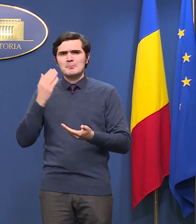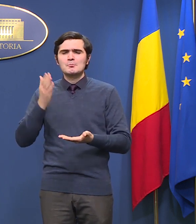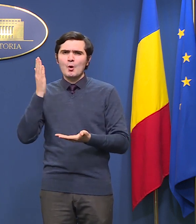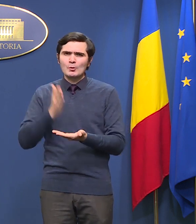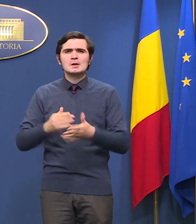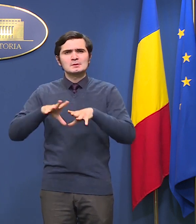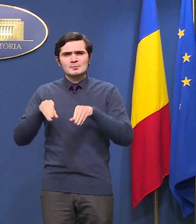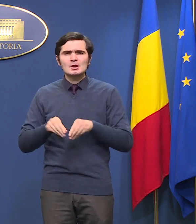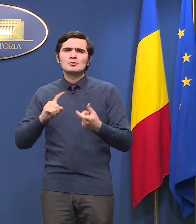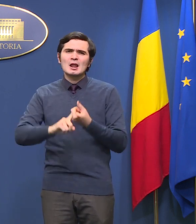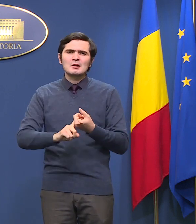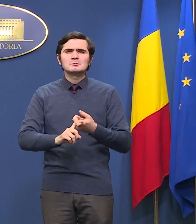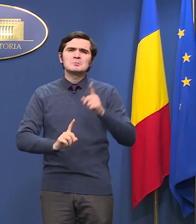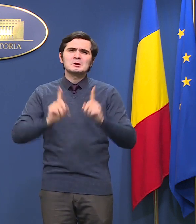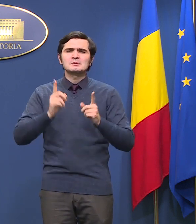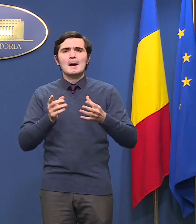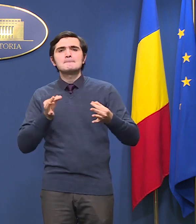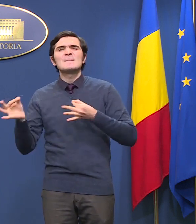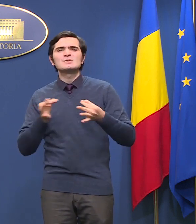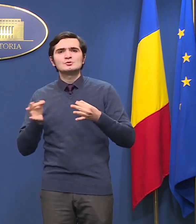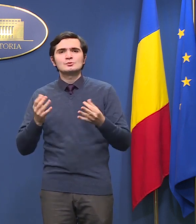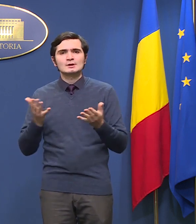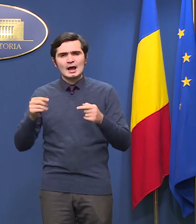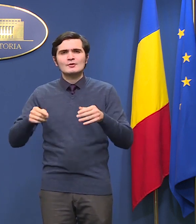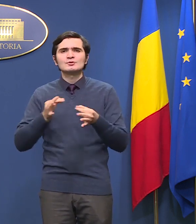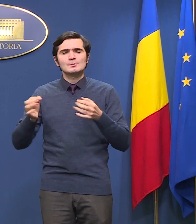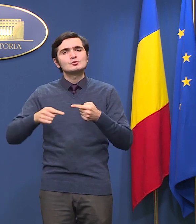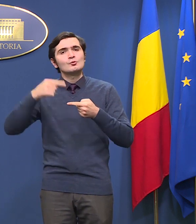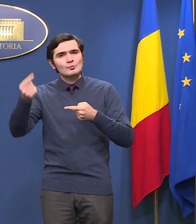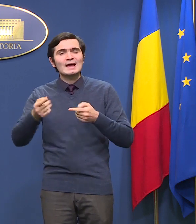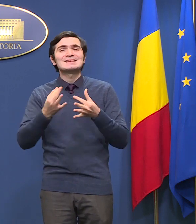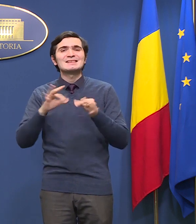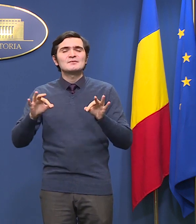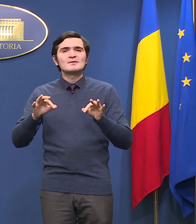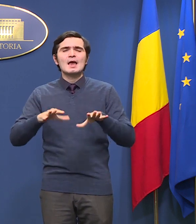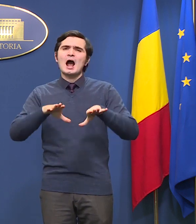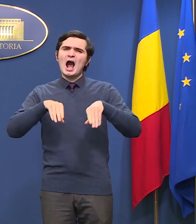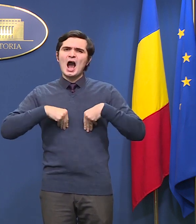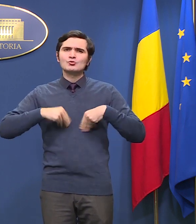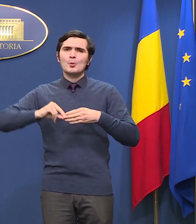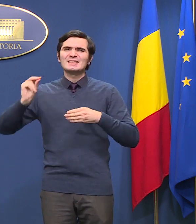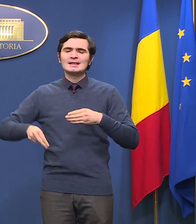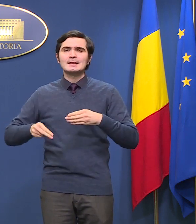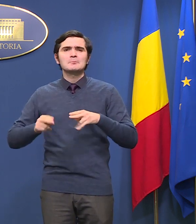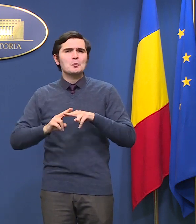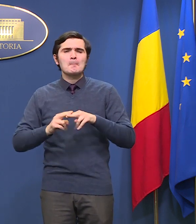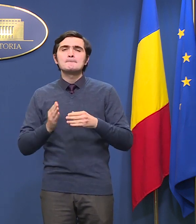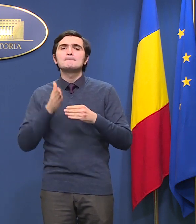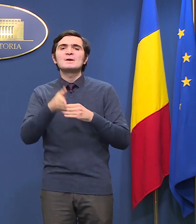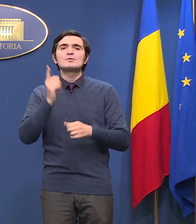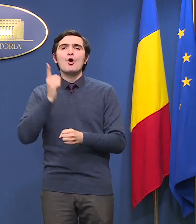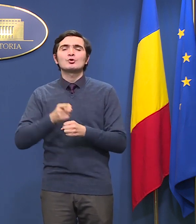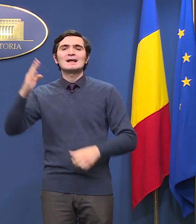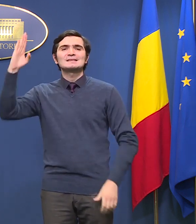măsuri care urmează să fie adoptate prin ordonanță militară de